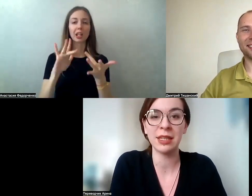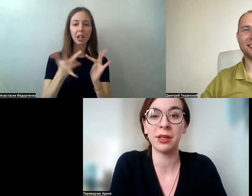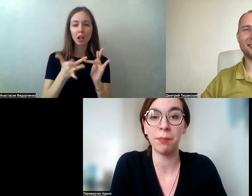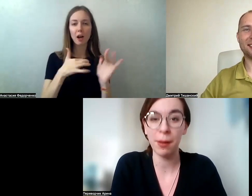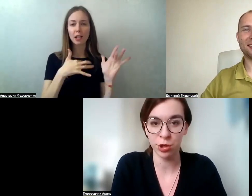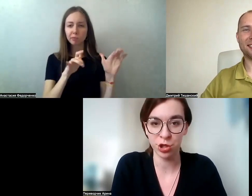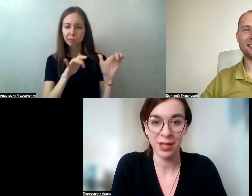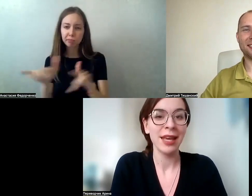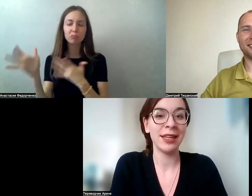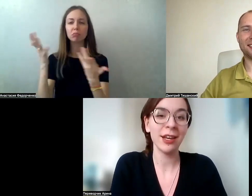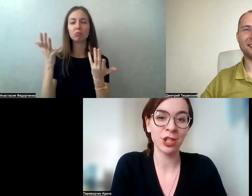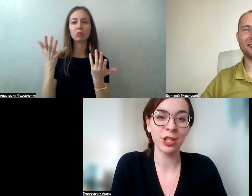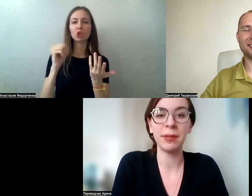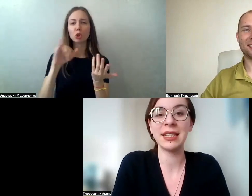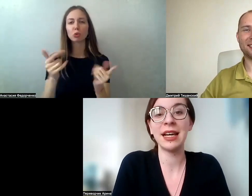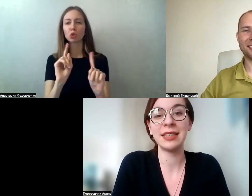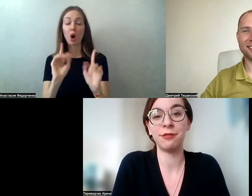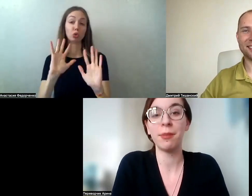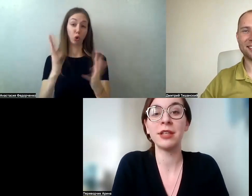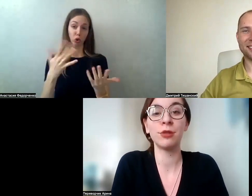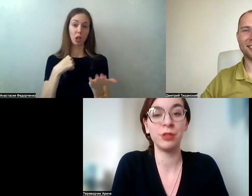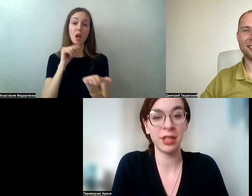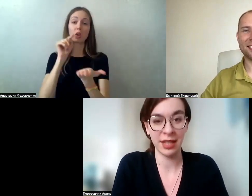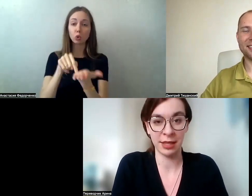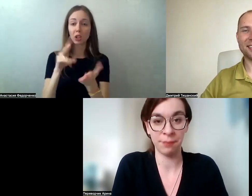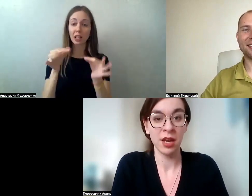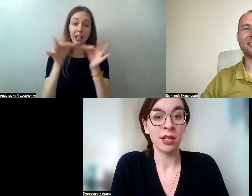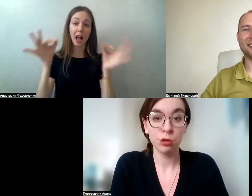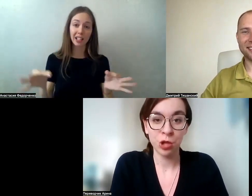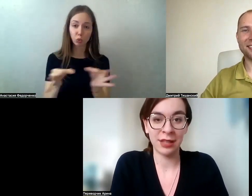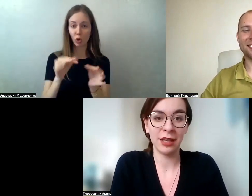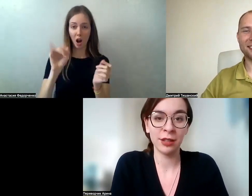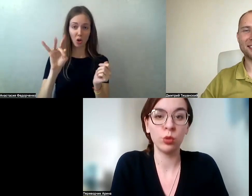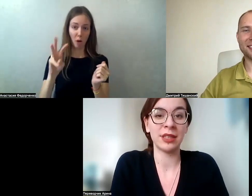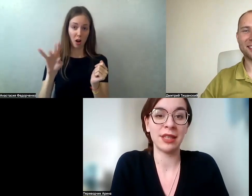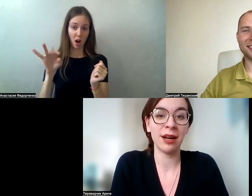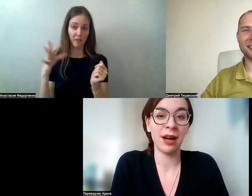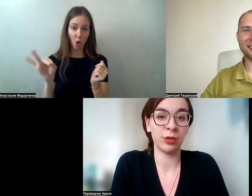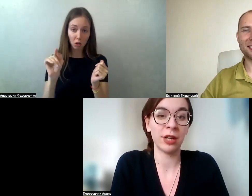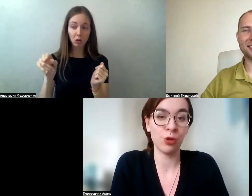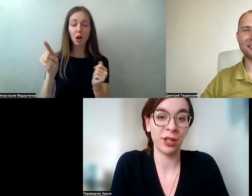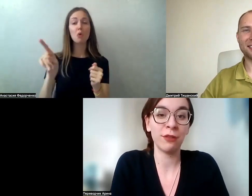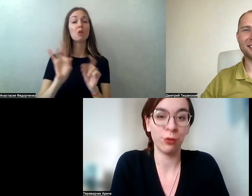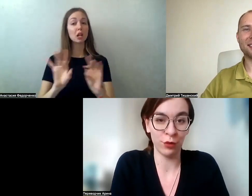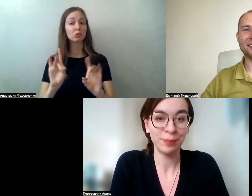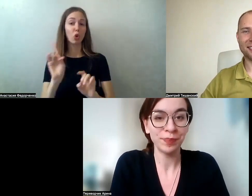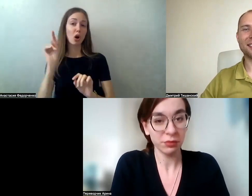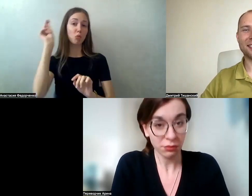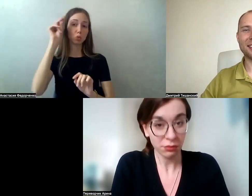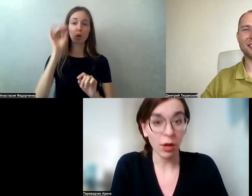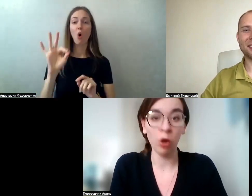любопытно узнать об этом побольше. Я решила поискать информацию в интернете. Случайно наткнулась на аккаунт Артема